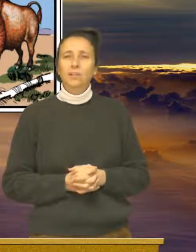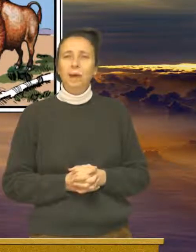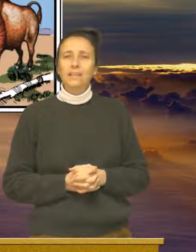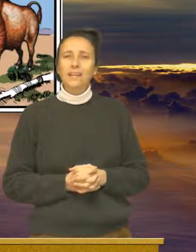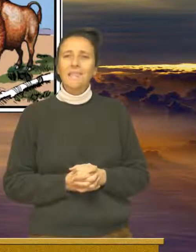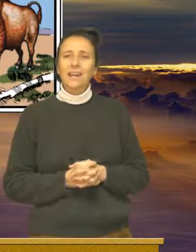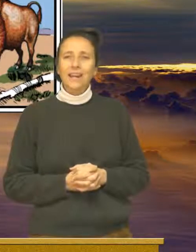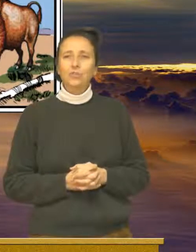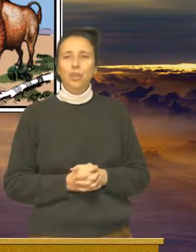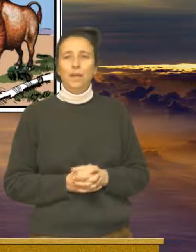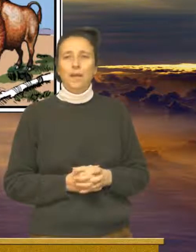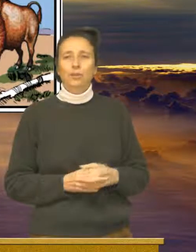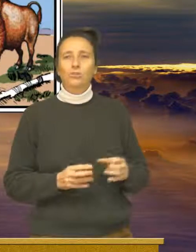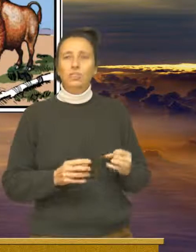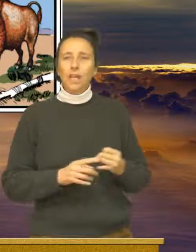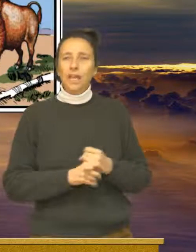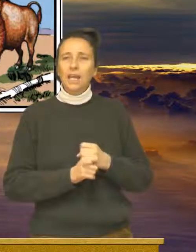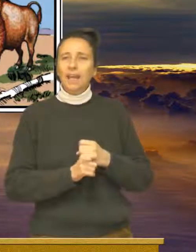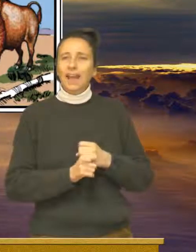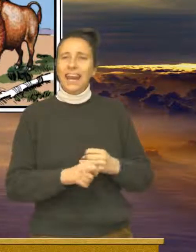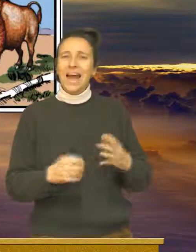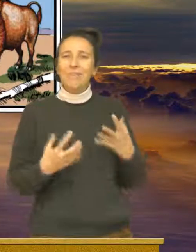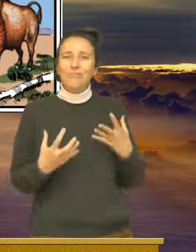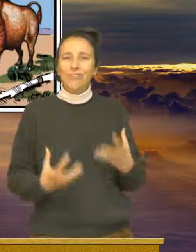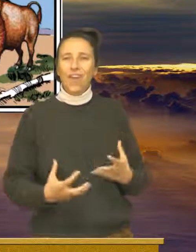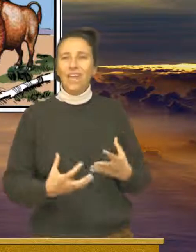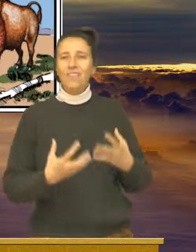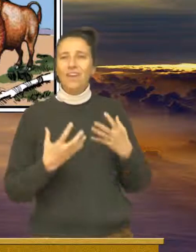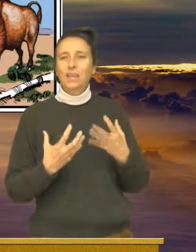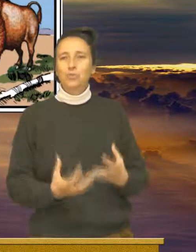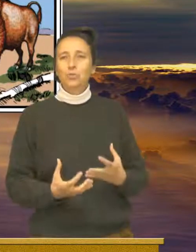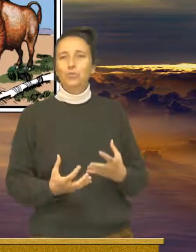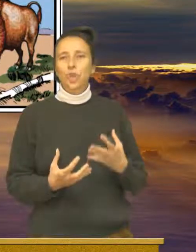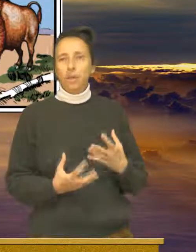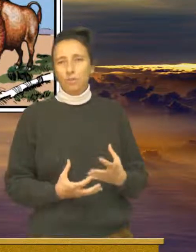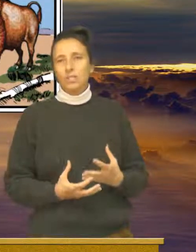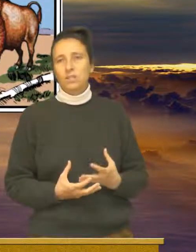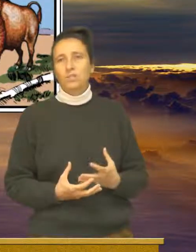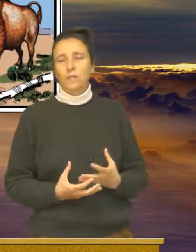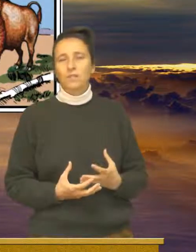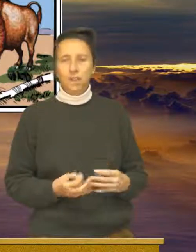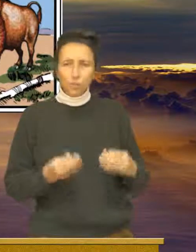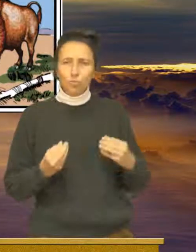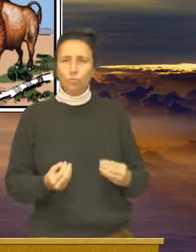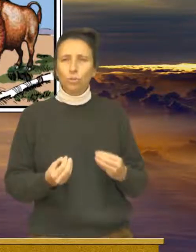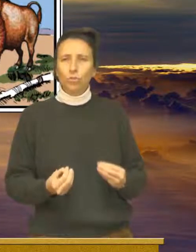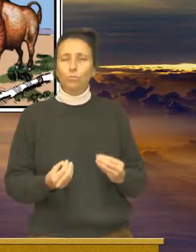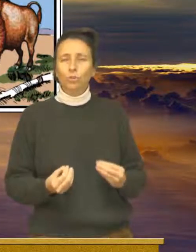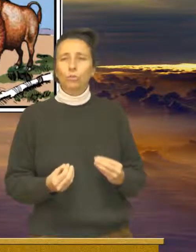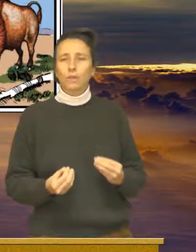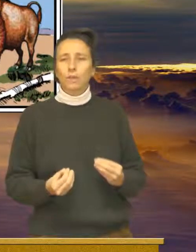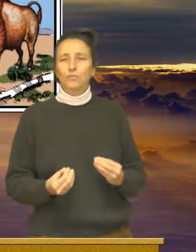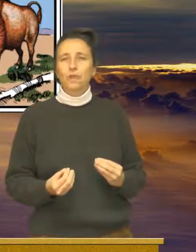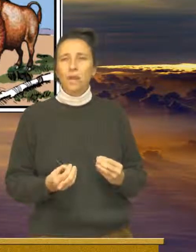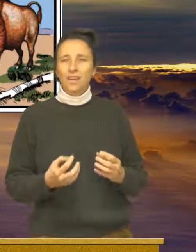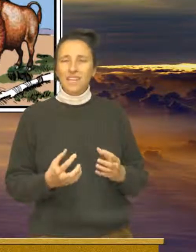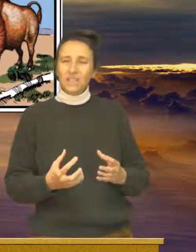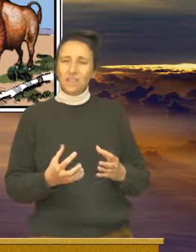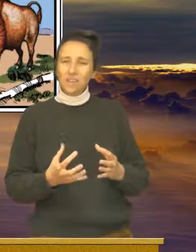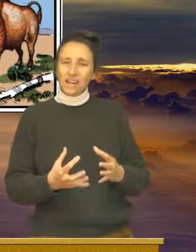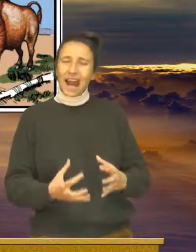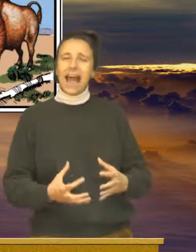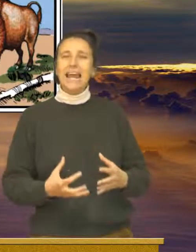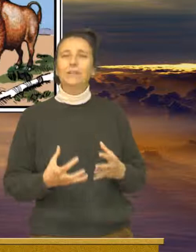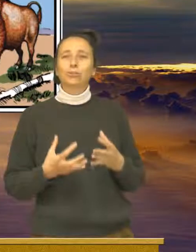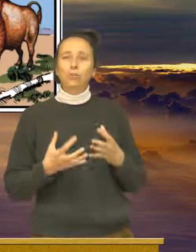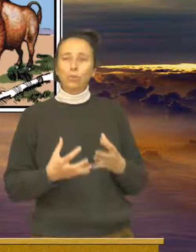progreso espiritual tiene varios elementos. Tiene la fe de Jesús en nuestras vidas. Eso es un don de Dios. Y